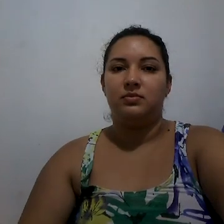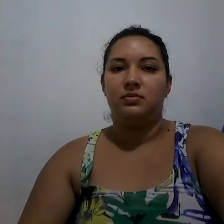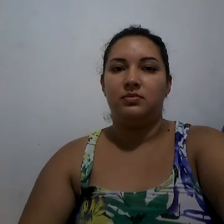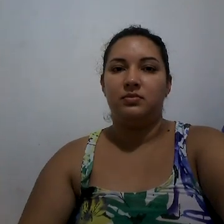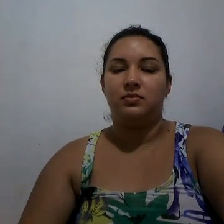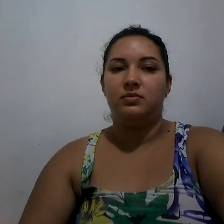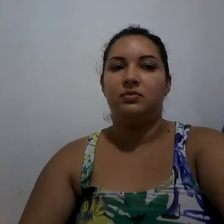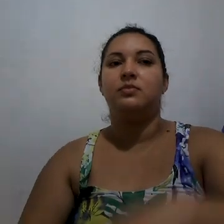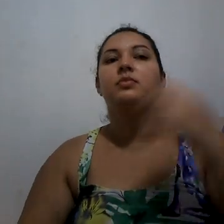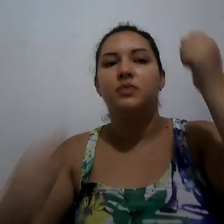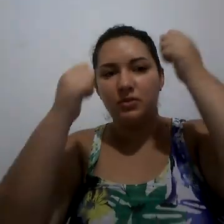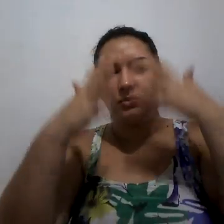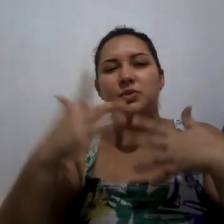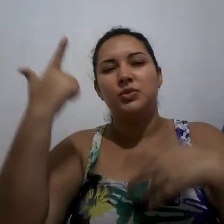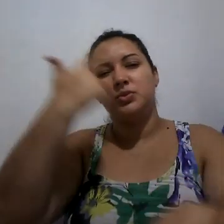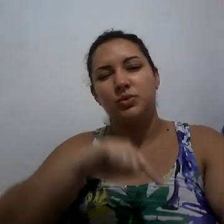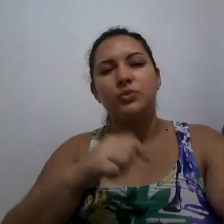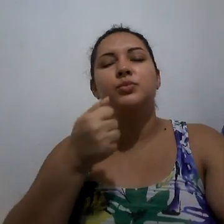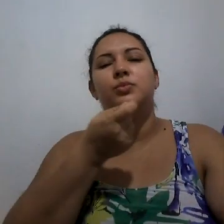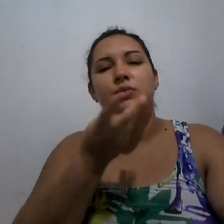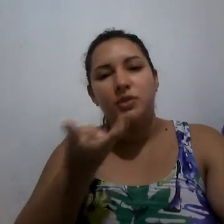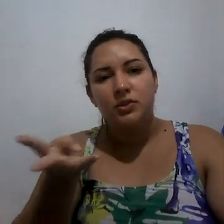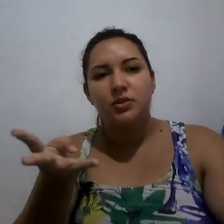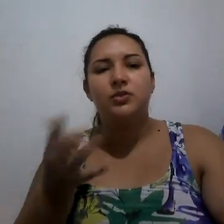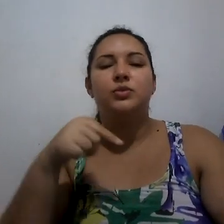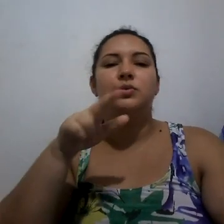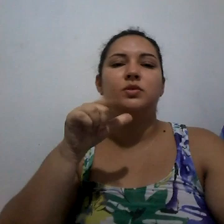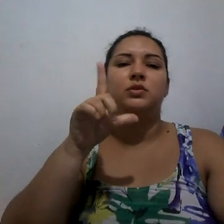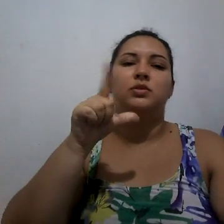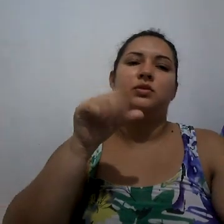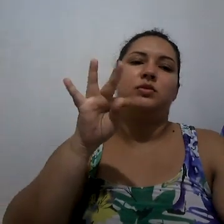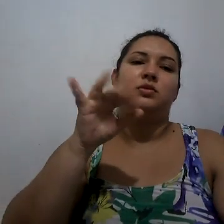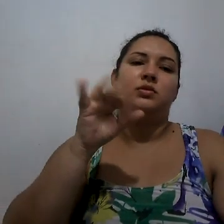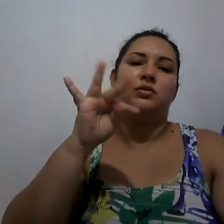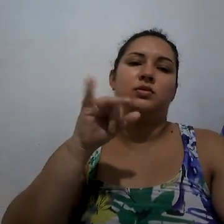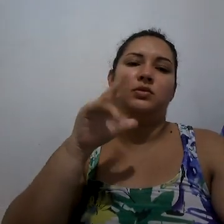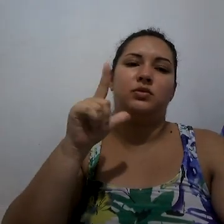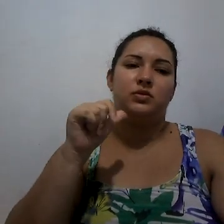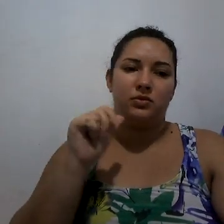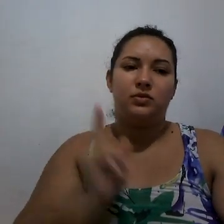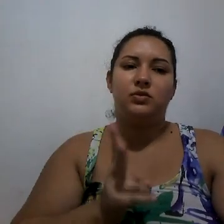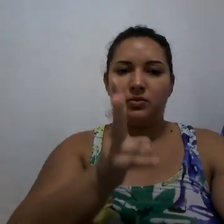Aí aqui falando novamente sobre quantitativa e qualitativa, né? Para reforçar, vocês já